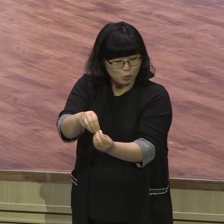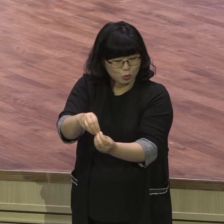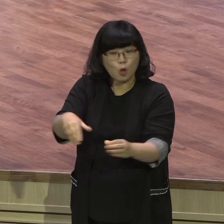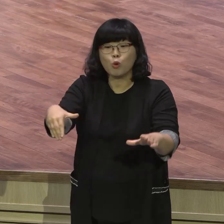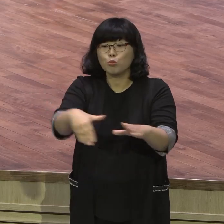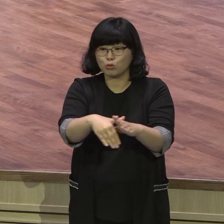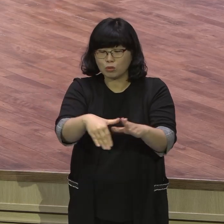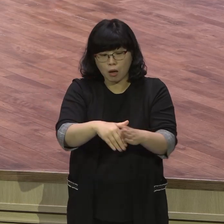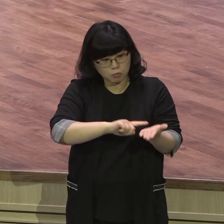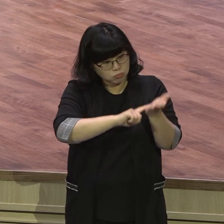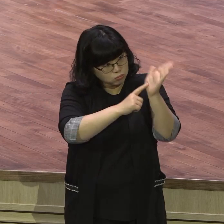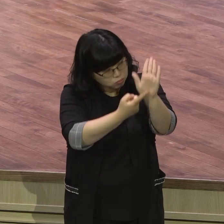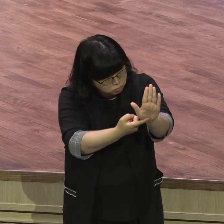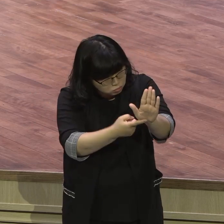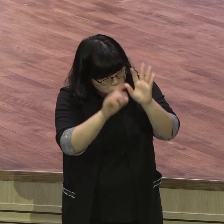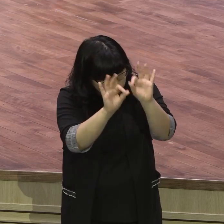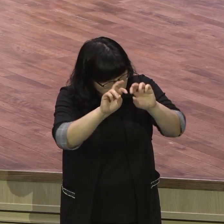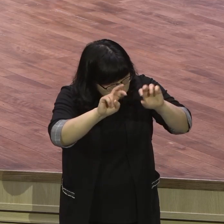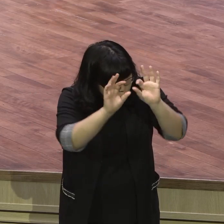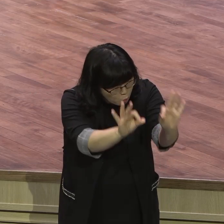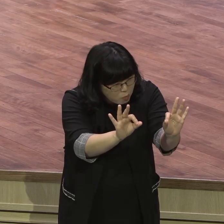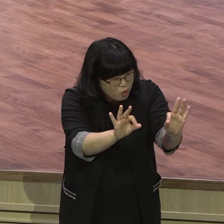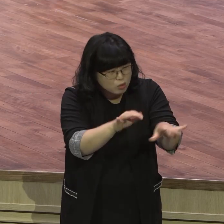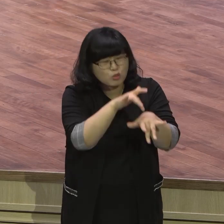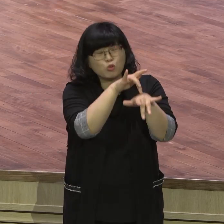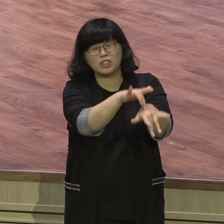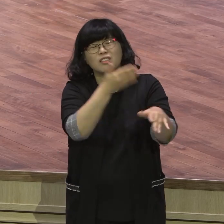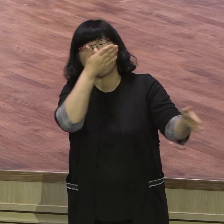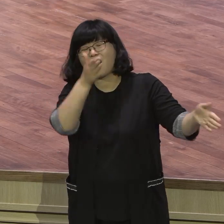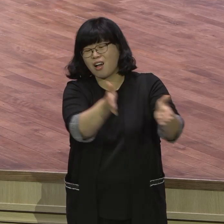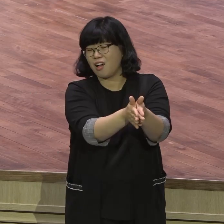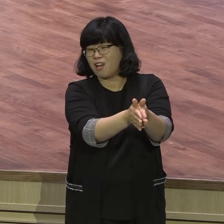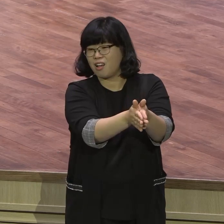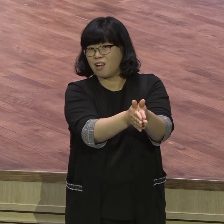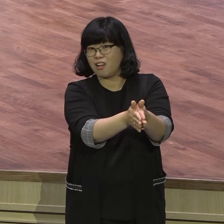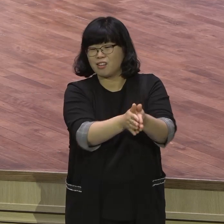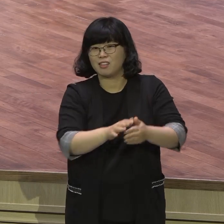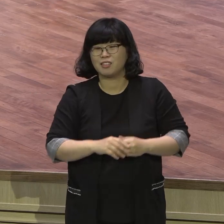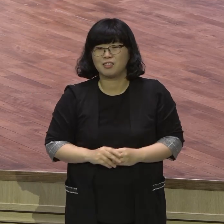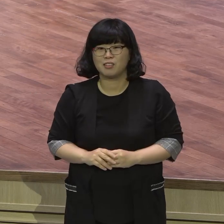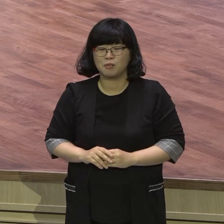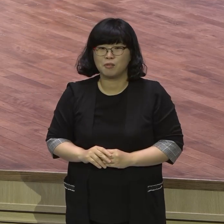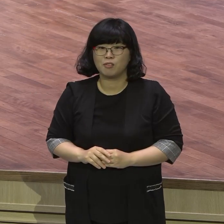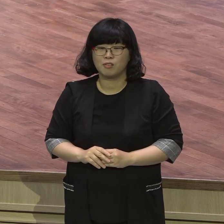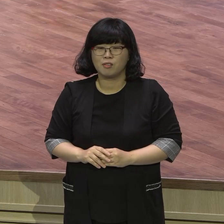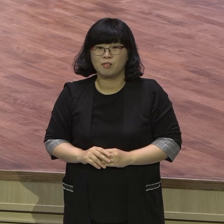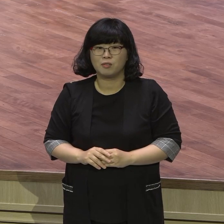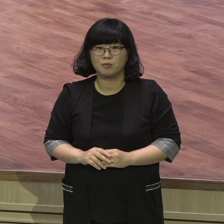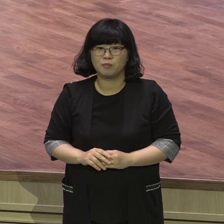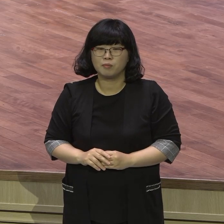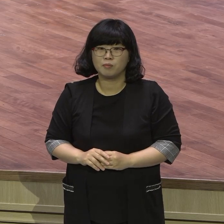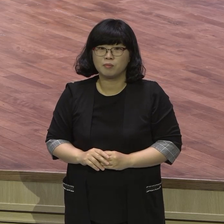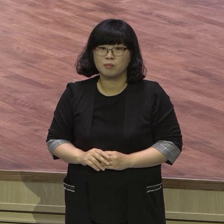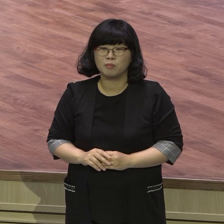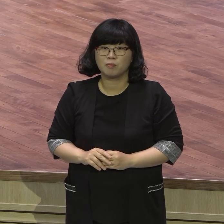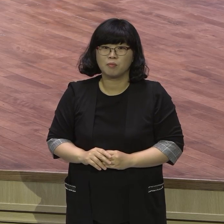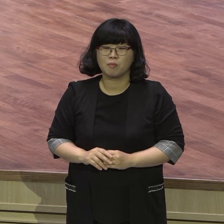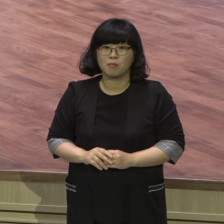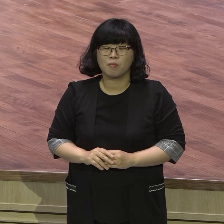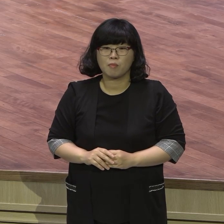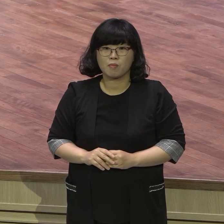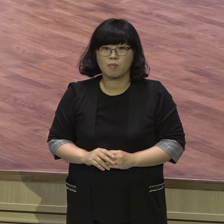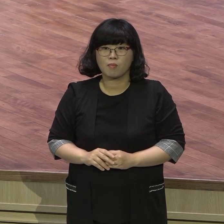미신문화예요. 이게 기신문화를 가지고 이렇게 실제로 만일